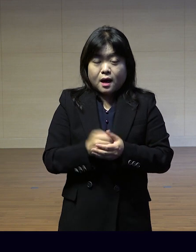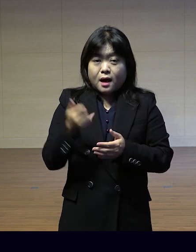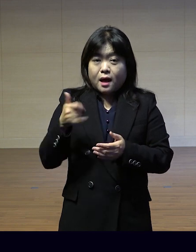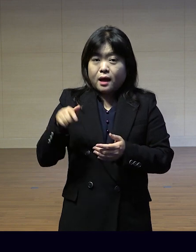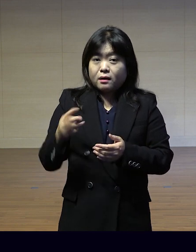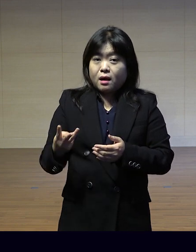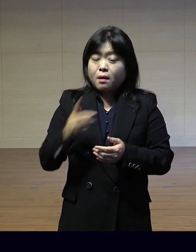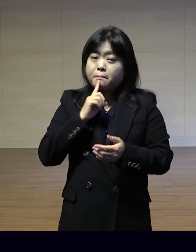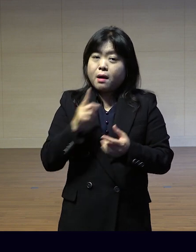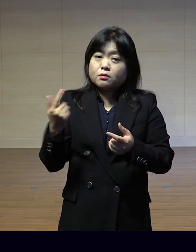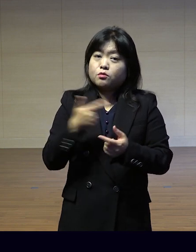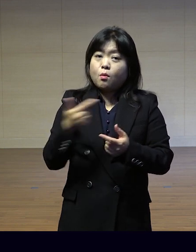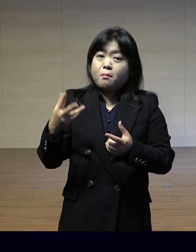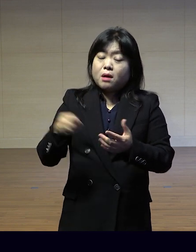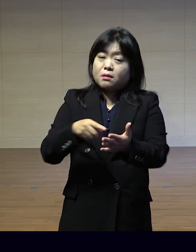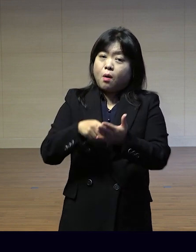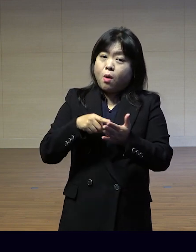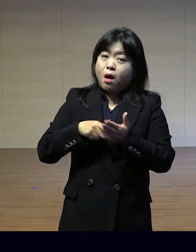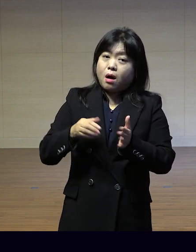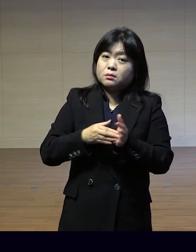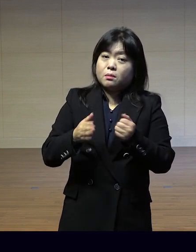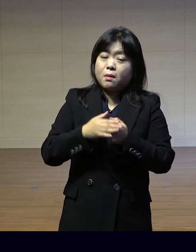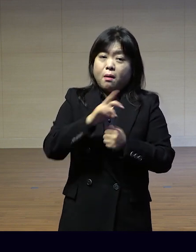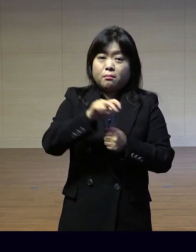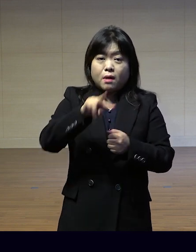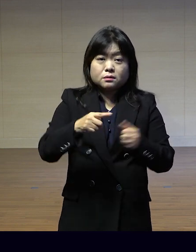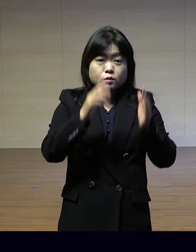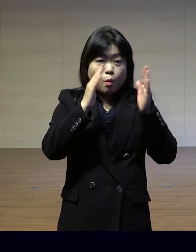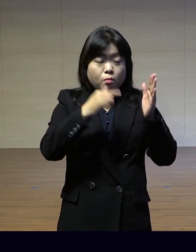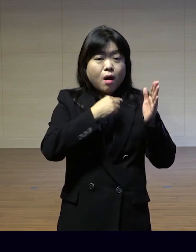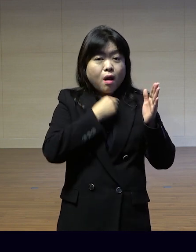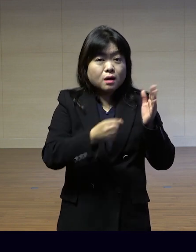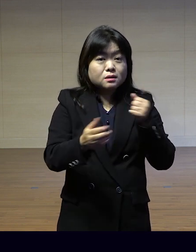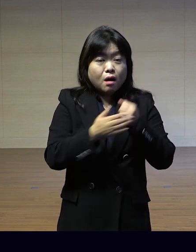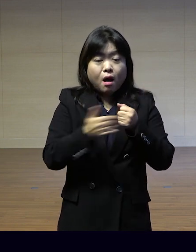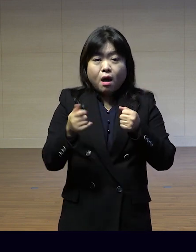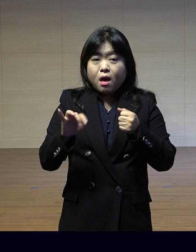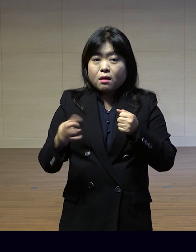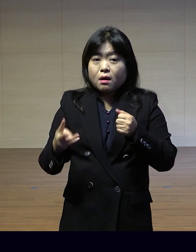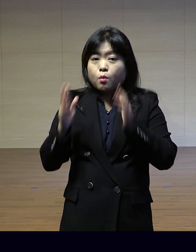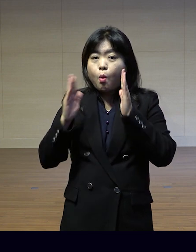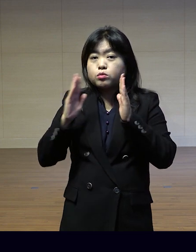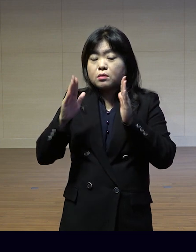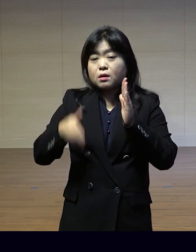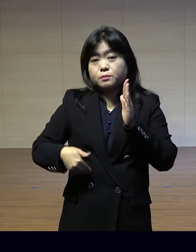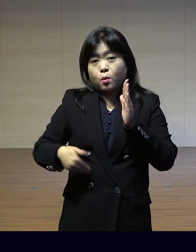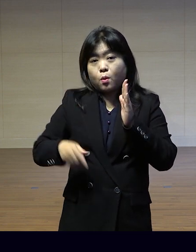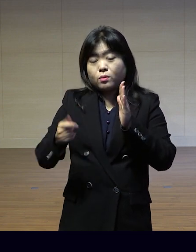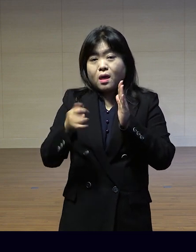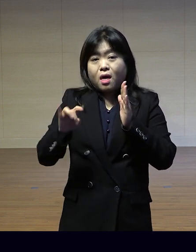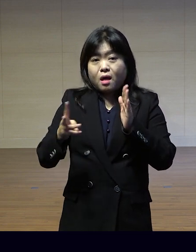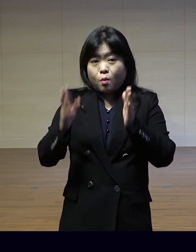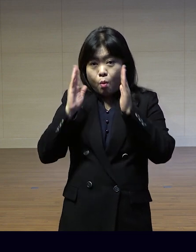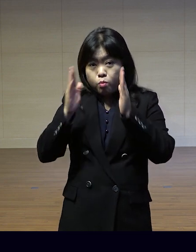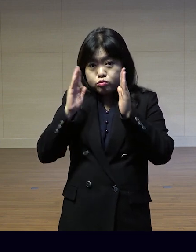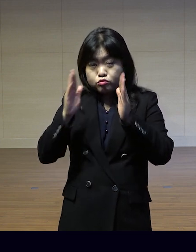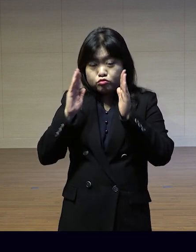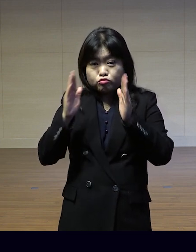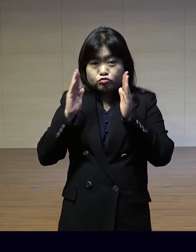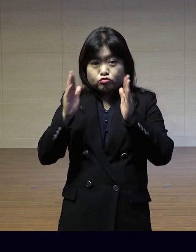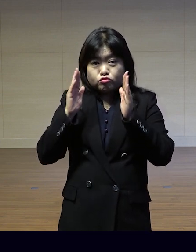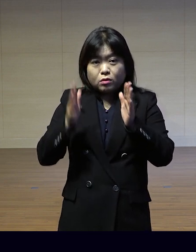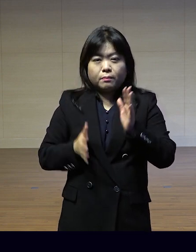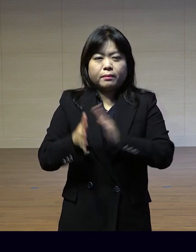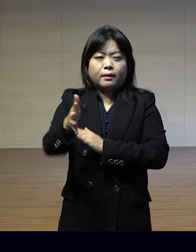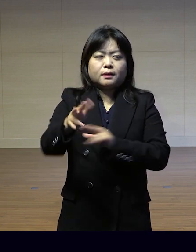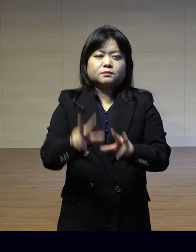헤겔이란 말이 너무 많이 나와가지고 이게 막스를 공부하려고 그러는데 헤겔을 하지 않고는 안 되겠구나 해서 헤겔 공부한 것이